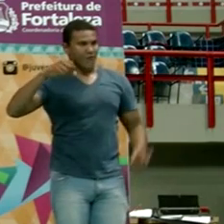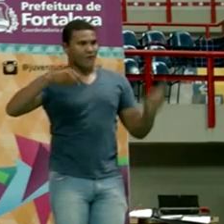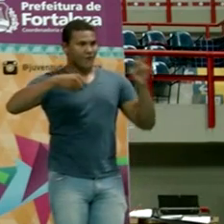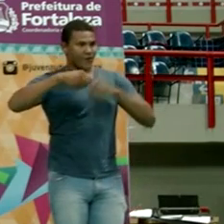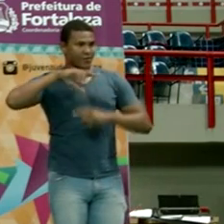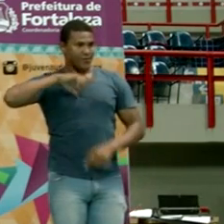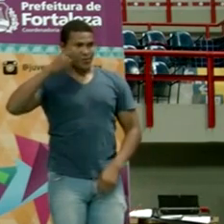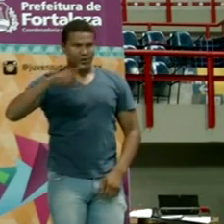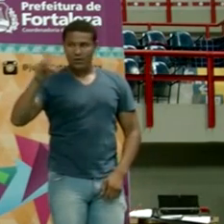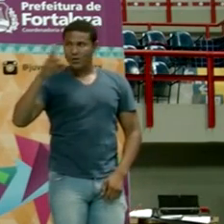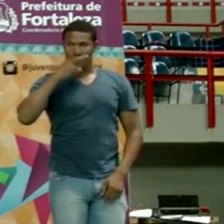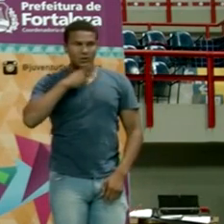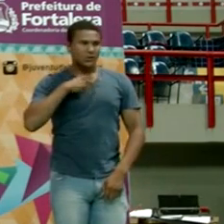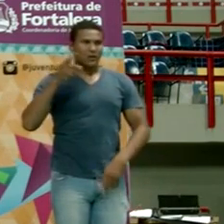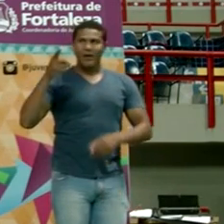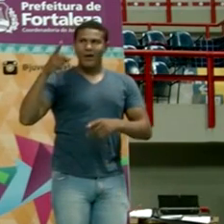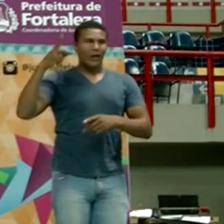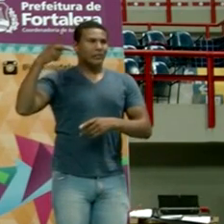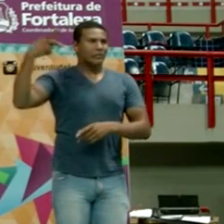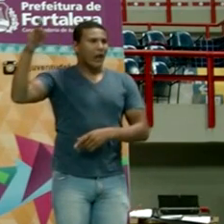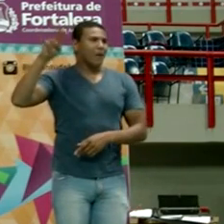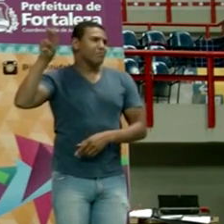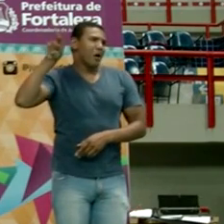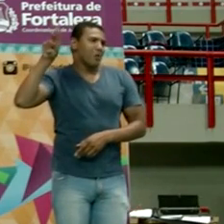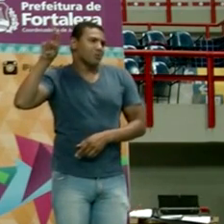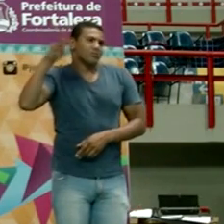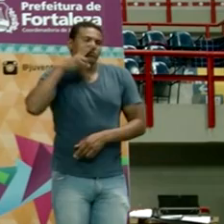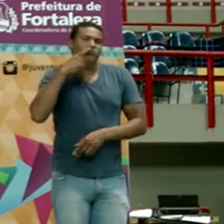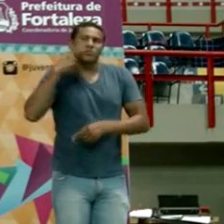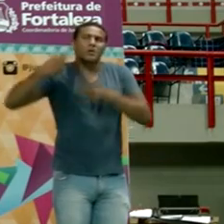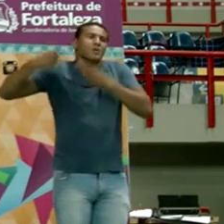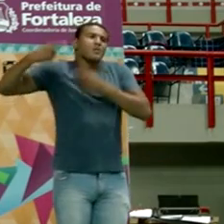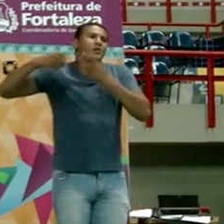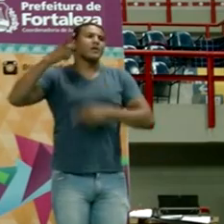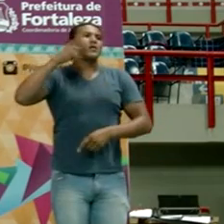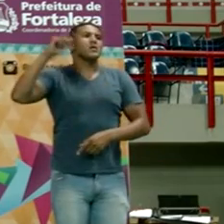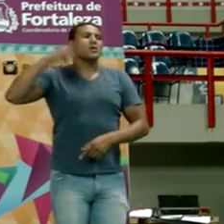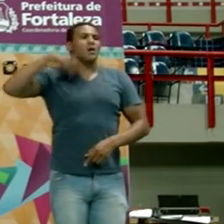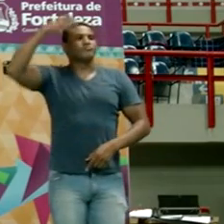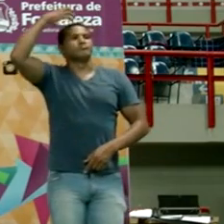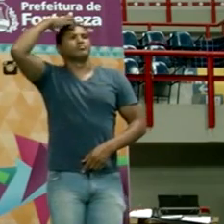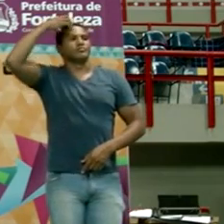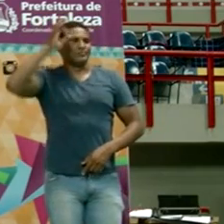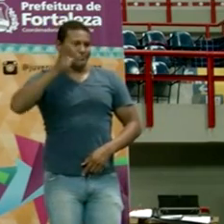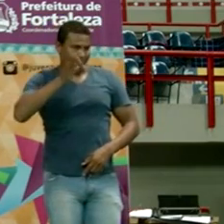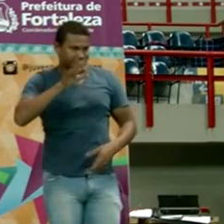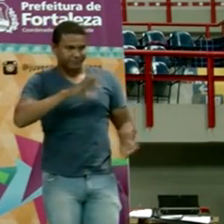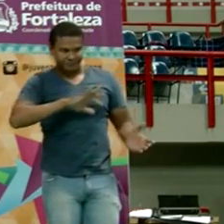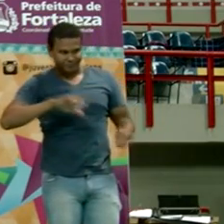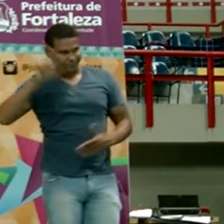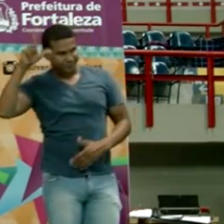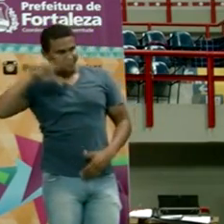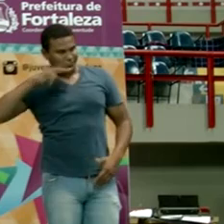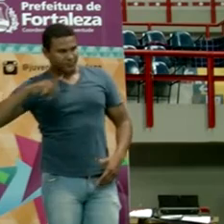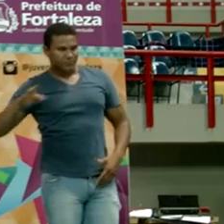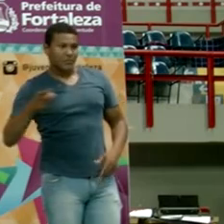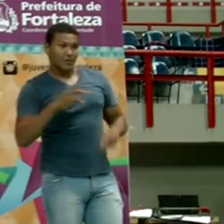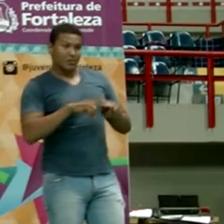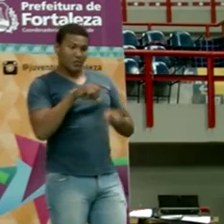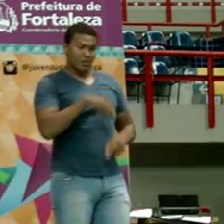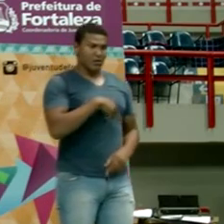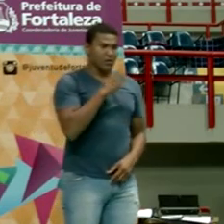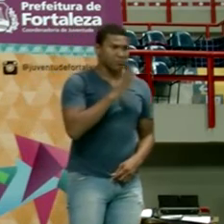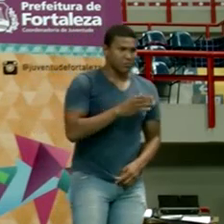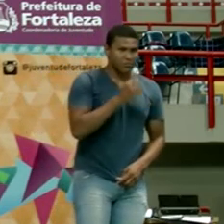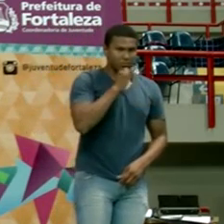de 31 a 40, nós vamos ter o período regencial, que eram as elites brasileiras, os proprietários rurais, os grandes